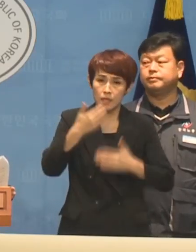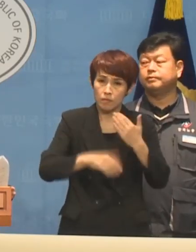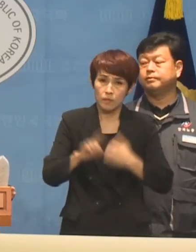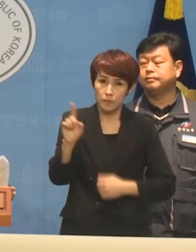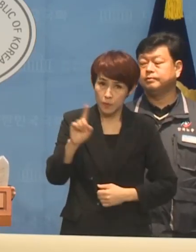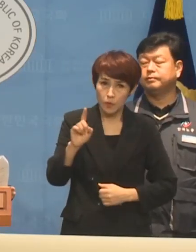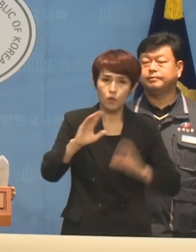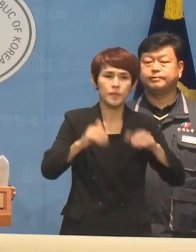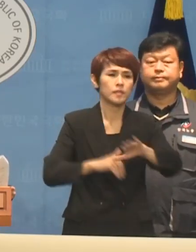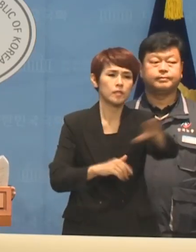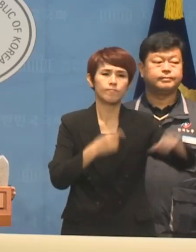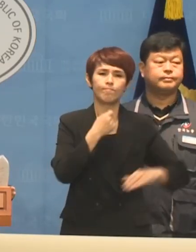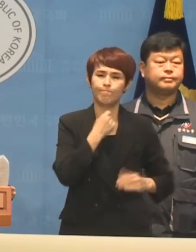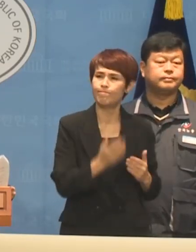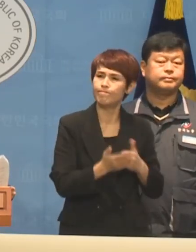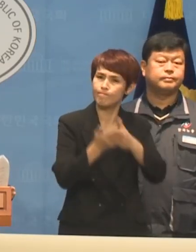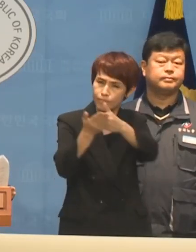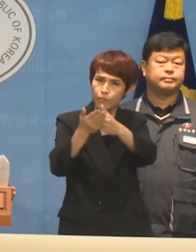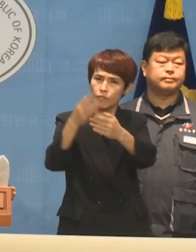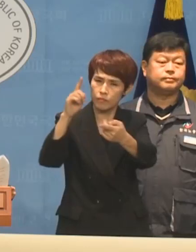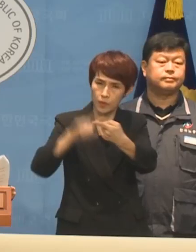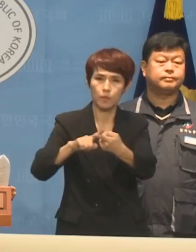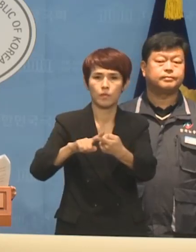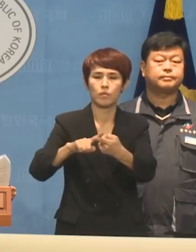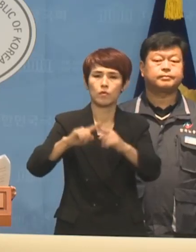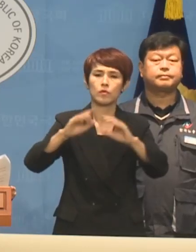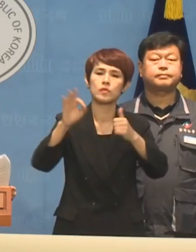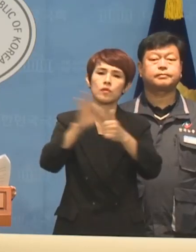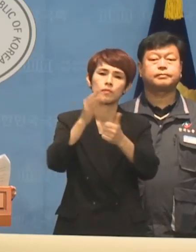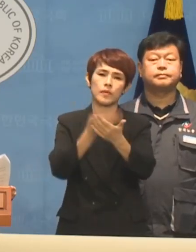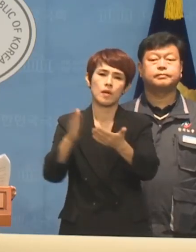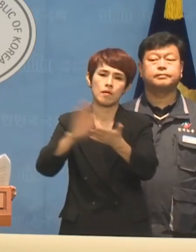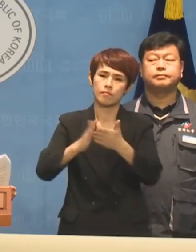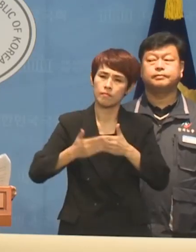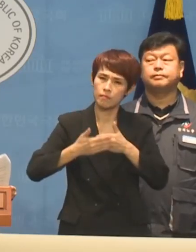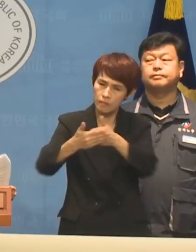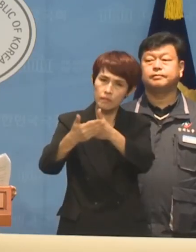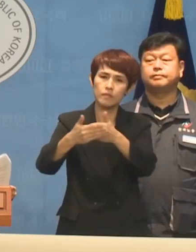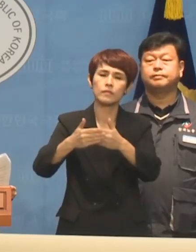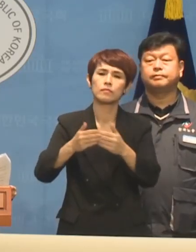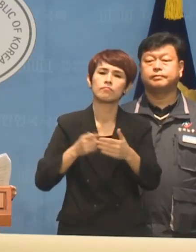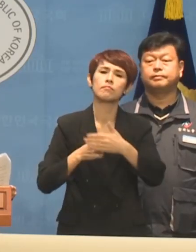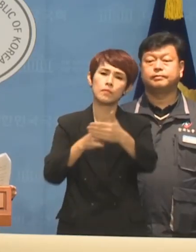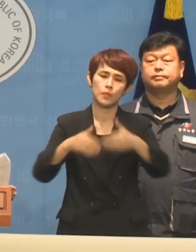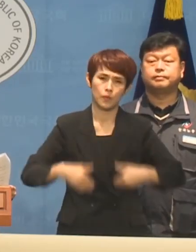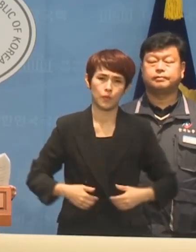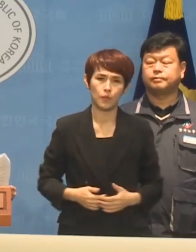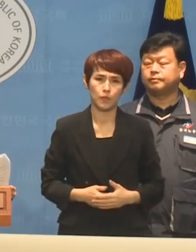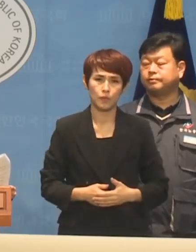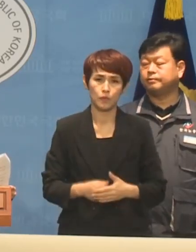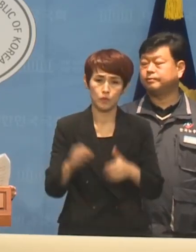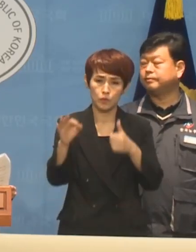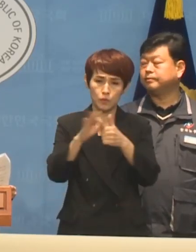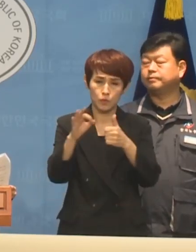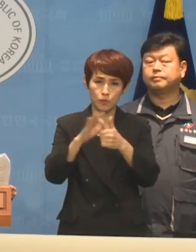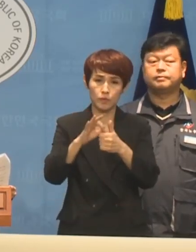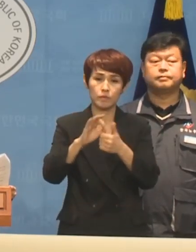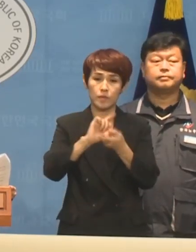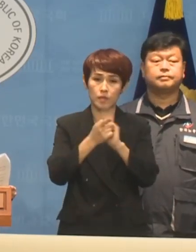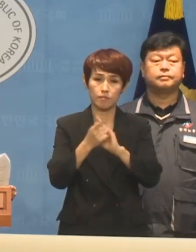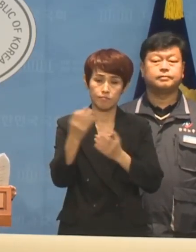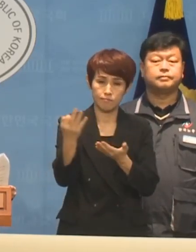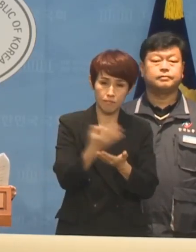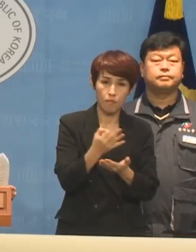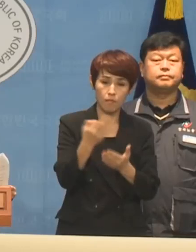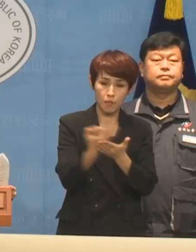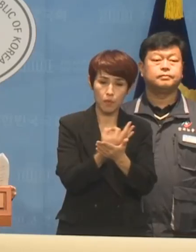이제 국민이 원하는 바대로 빠르게 연금 개혁을 추진해 가는 것입니다. 소득 대체율을 50%로